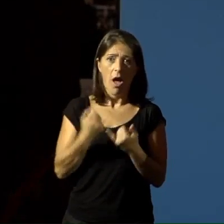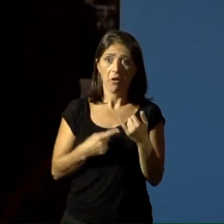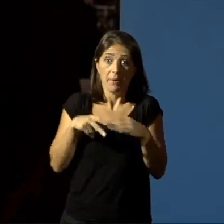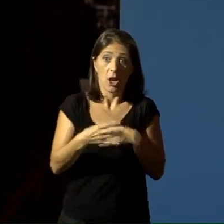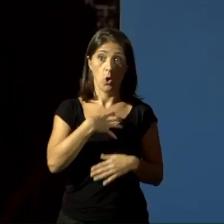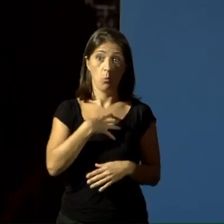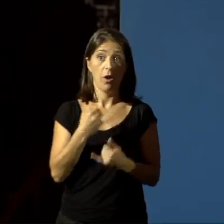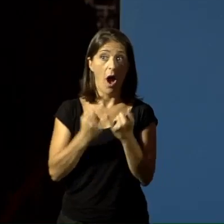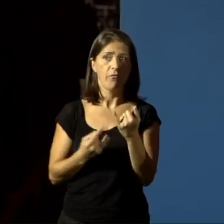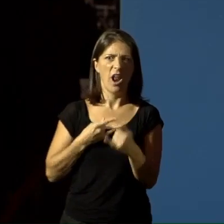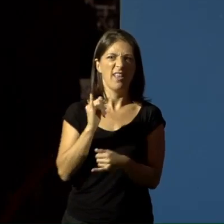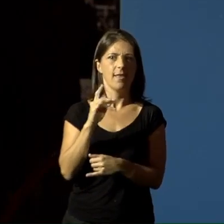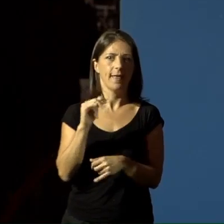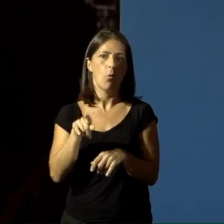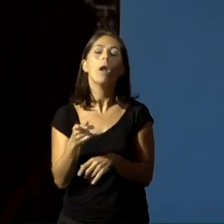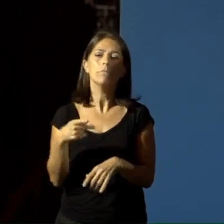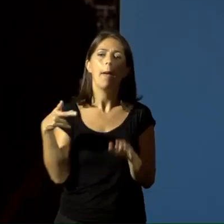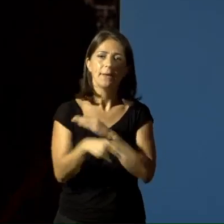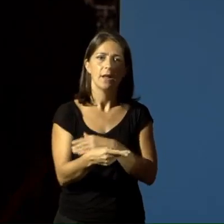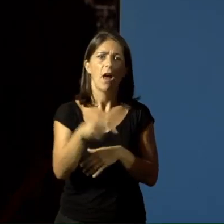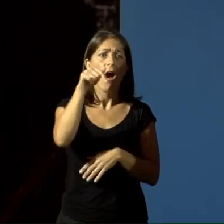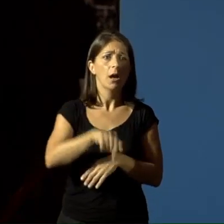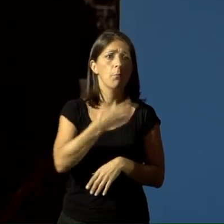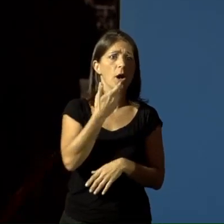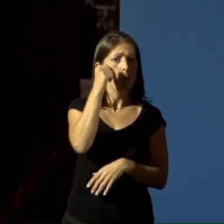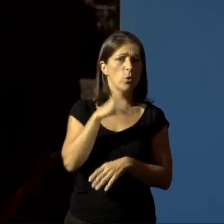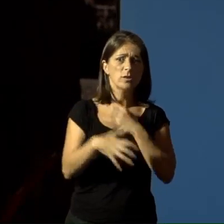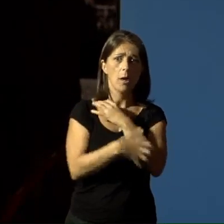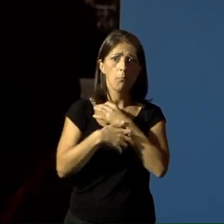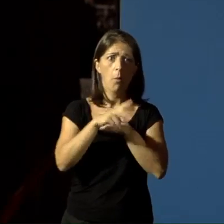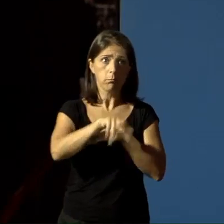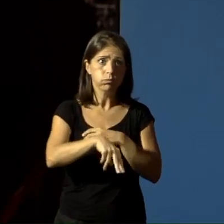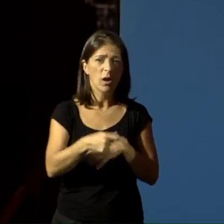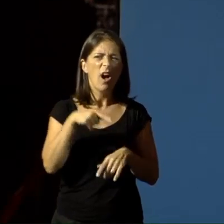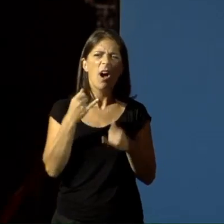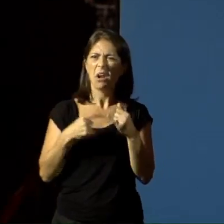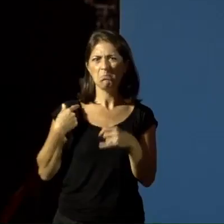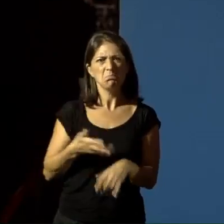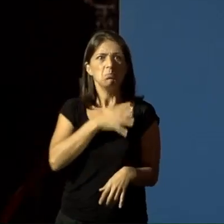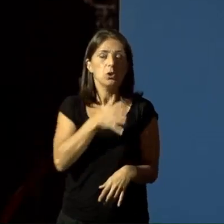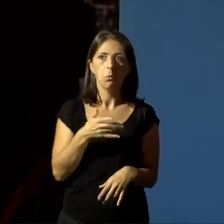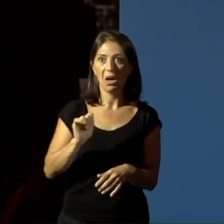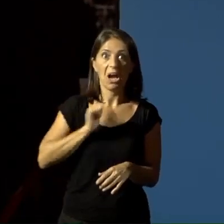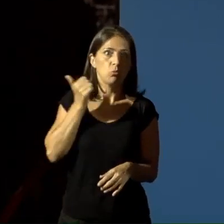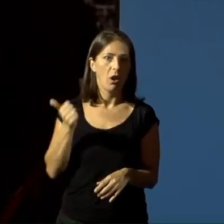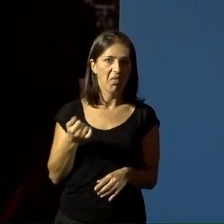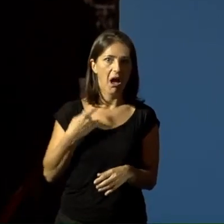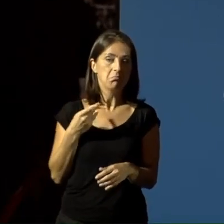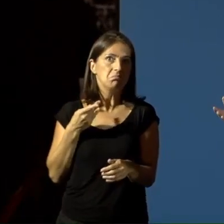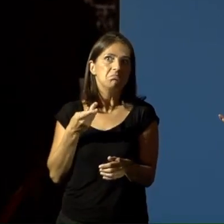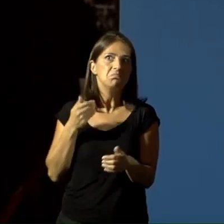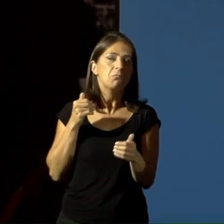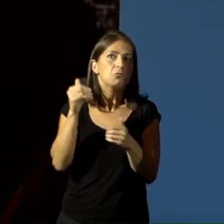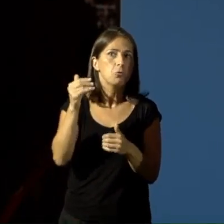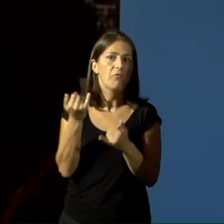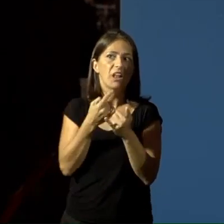é evitable. Que Ourense sexa pobre non é cuestión da fatalidade, non é cuestión do destino, nin